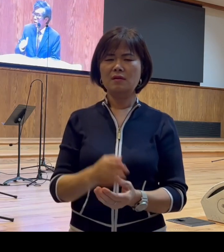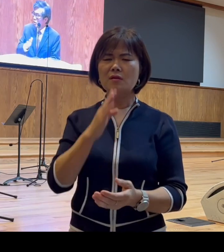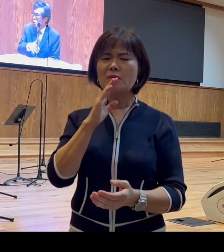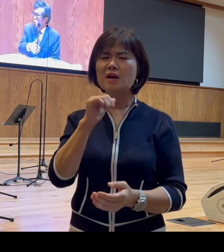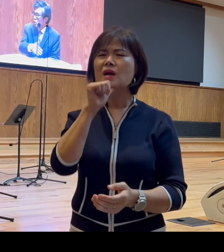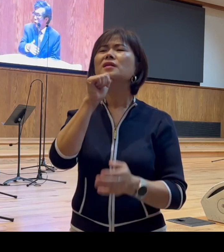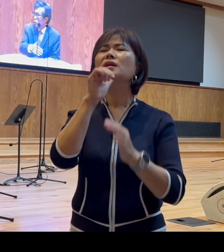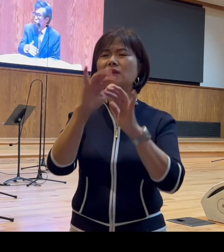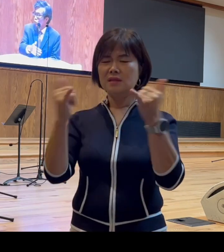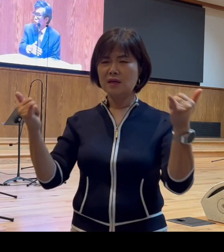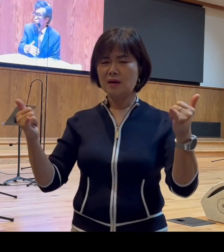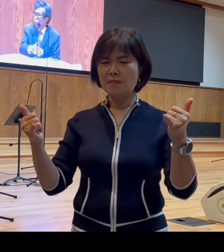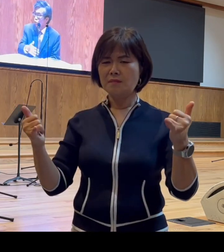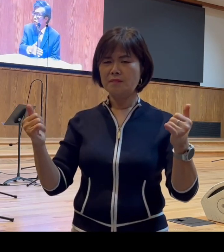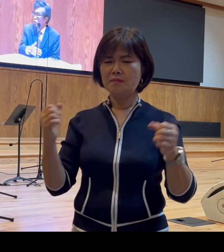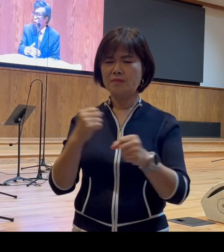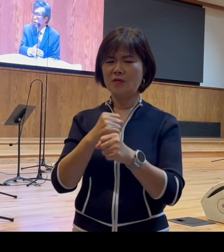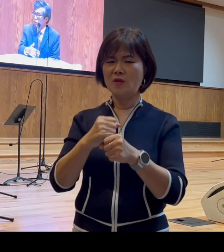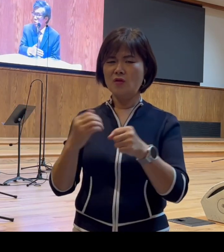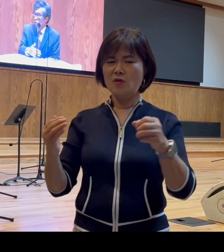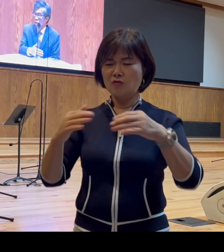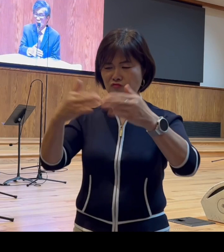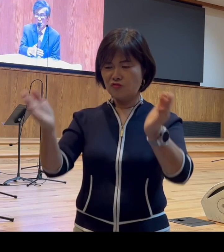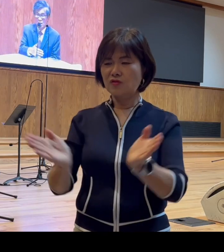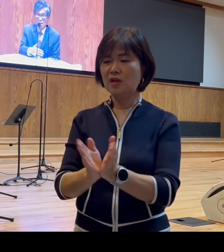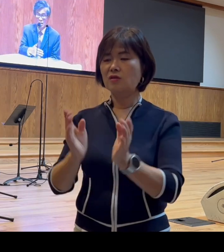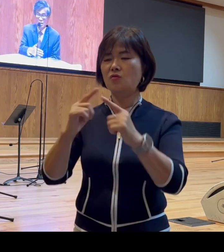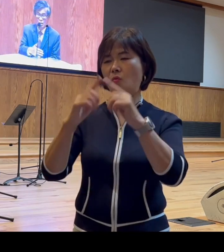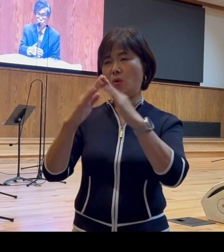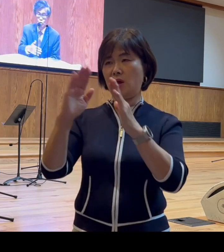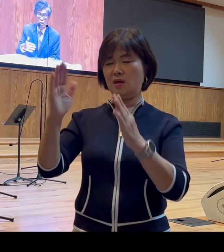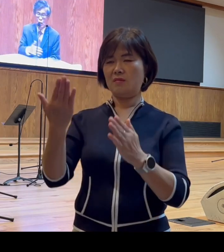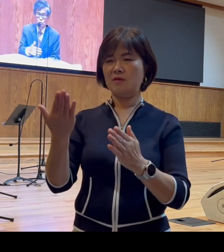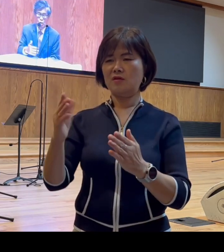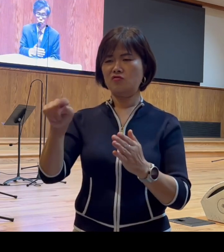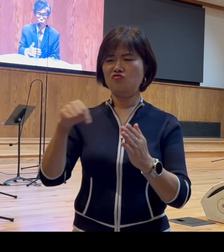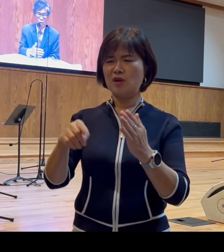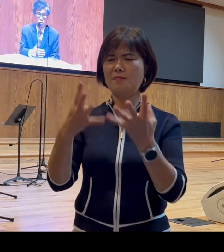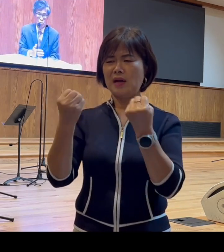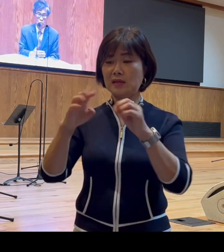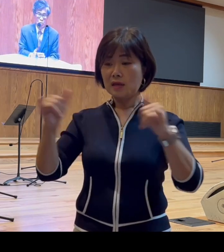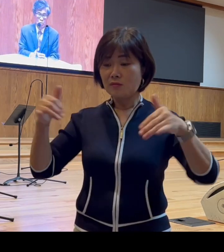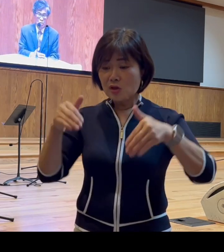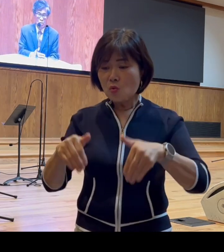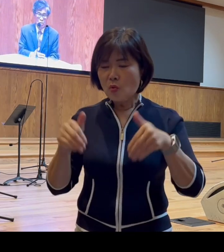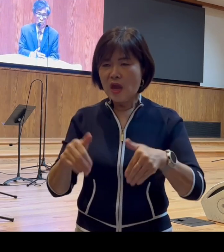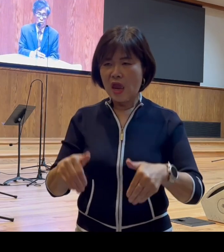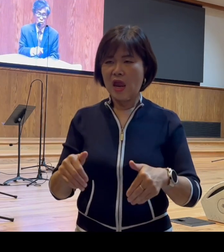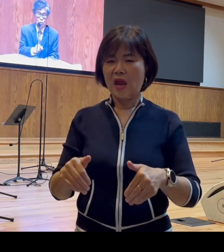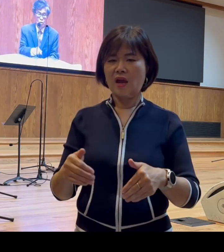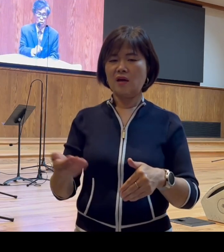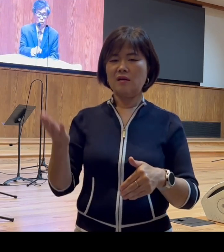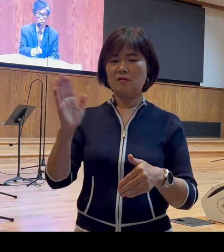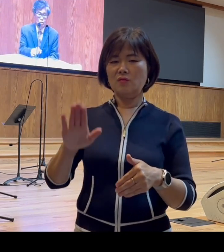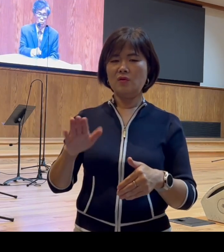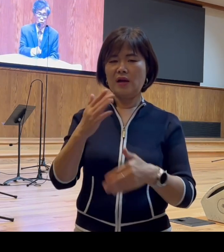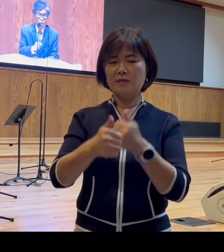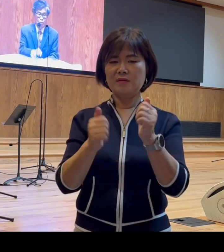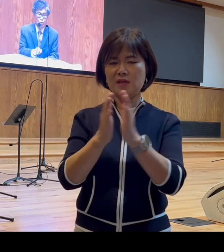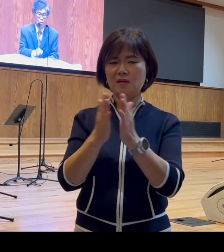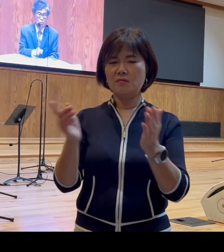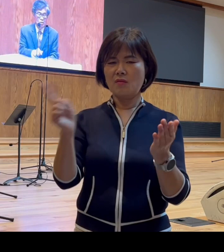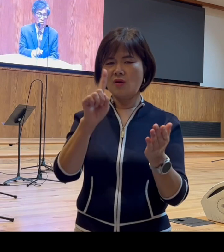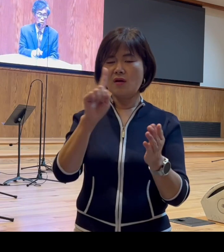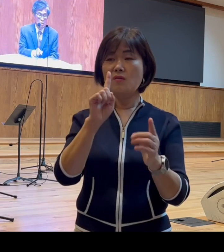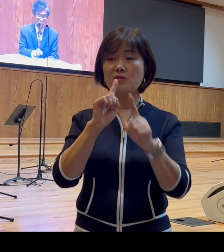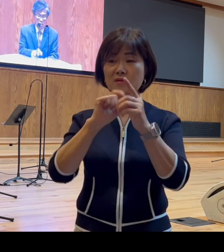여러분, 가난한 식민지 백성들로 구성된 교회였습니다. 그 중에 다수가 노예였어요. 그런데 성경은